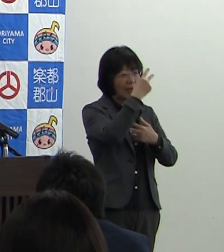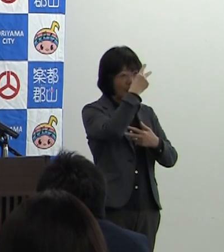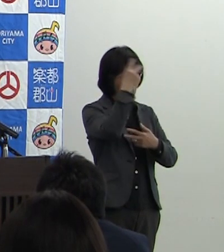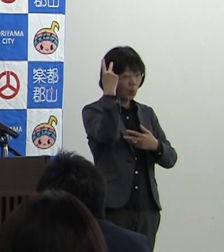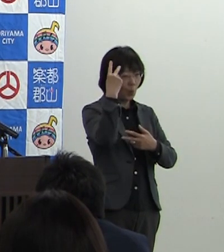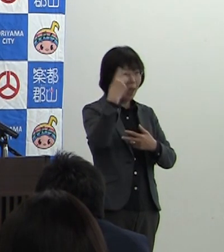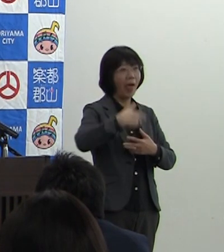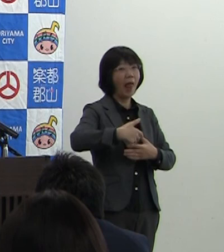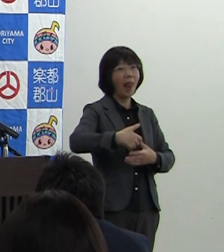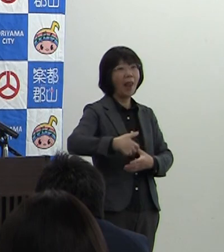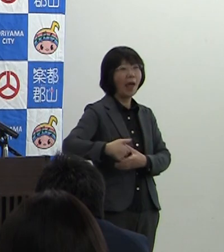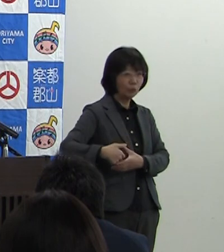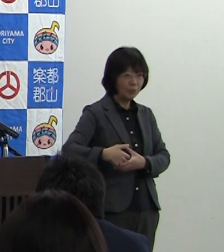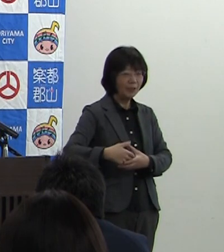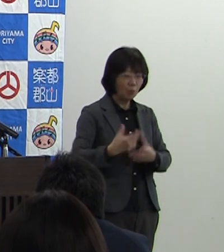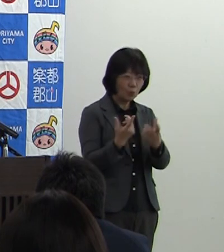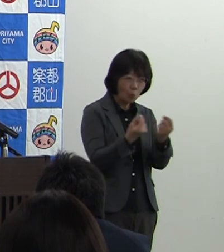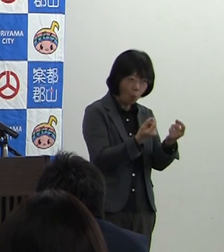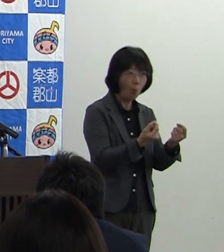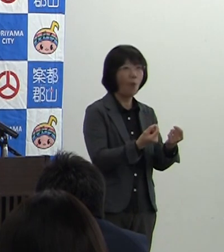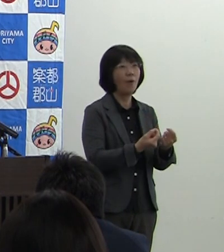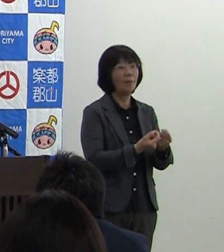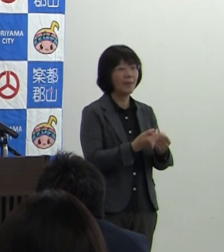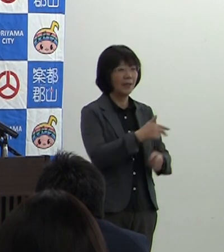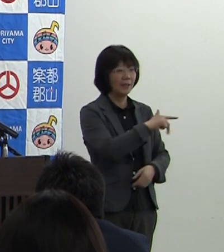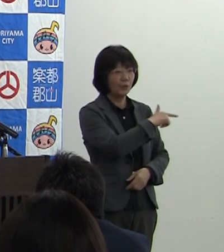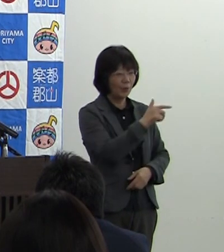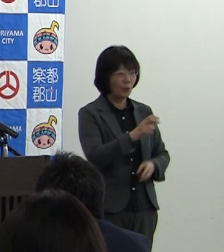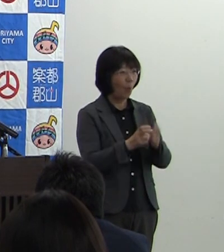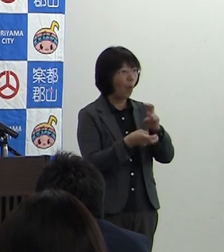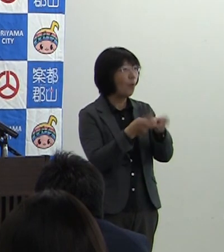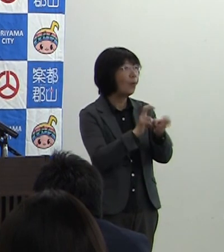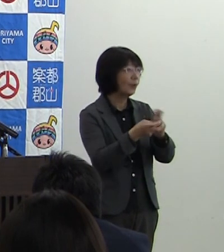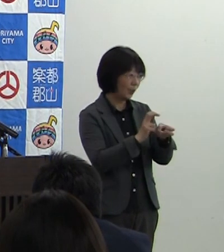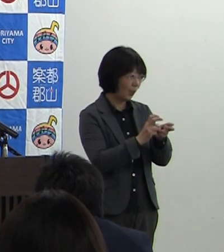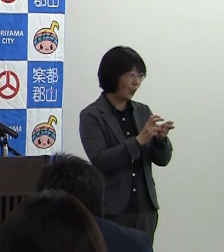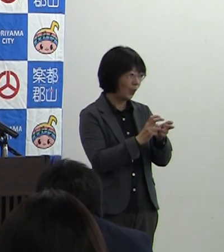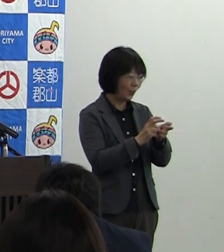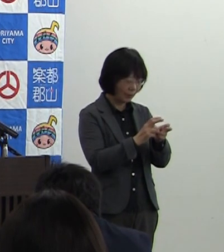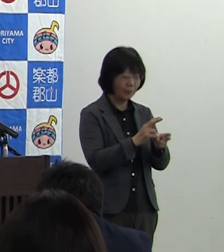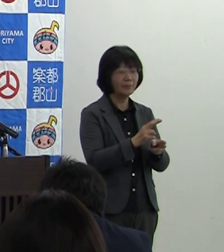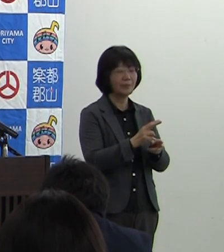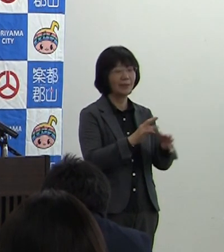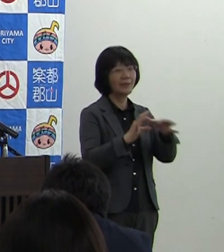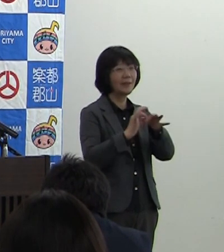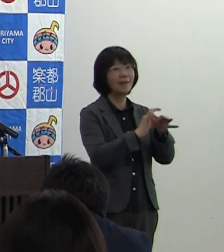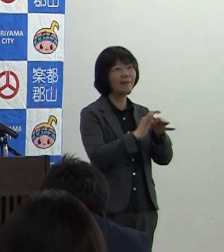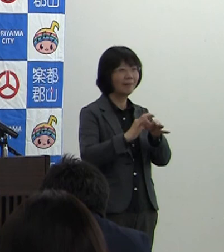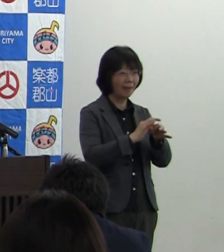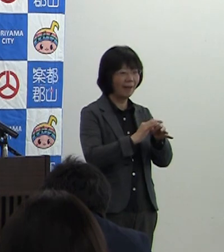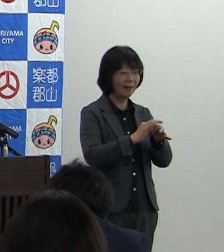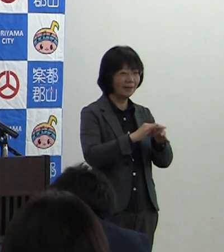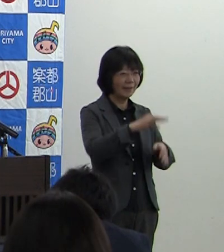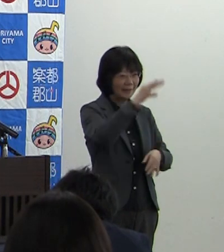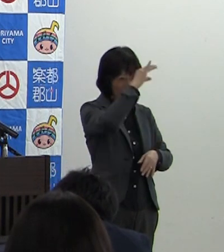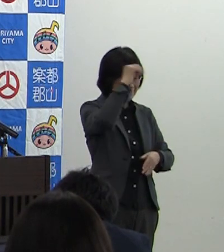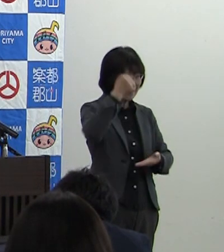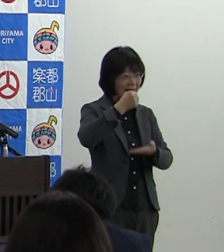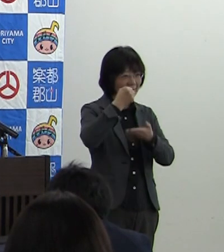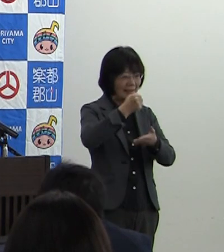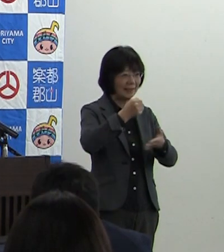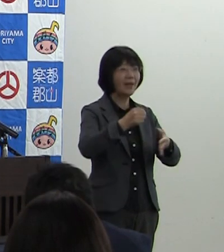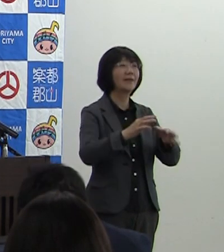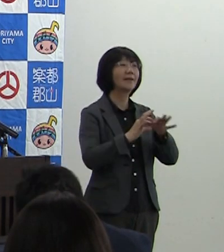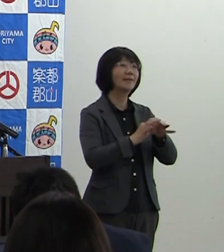グビーもそうですが、いろいろロボットでもですね、そうしたまさに知財活動の非常に熱心でございます